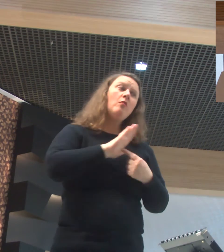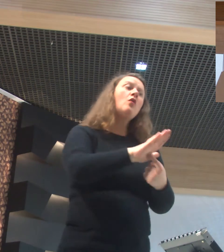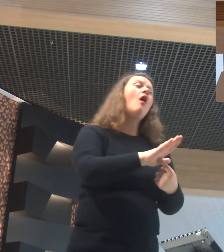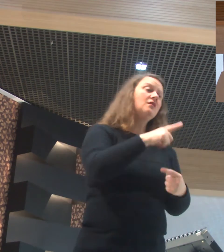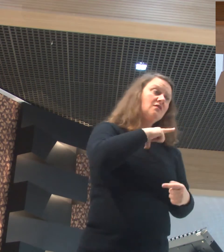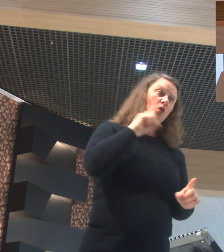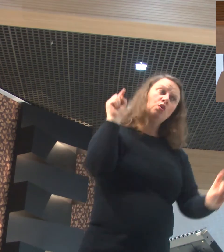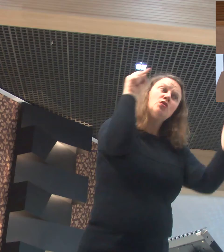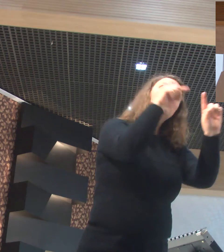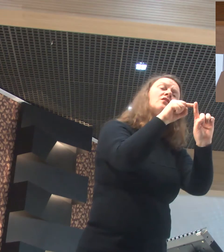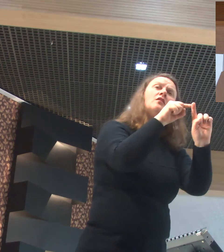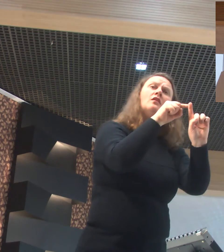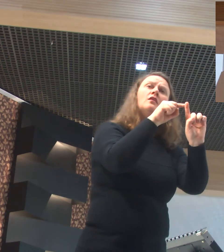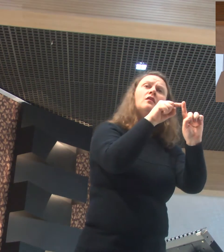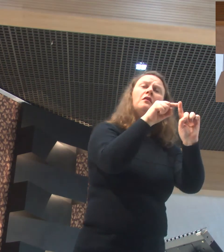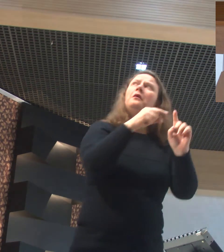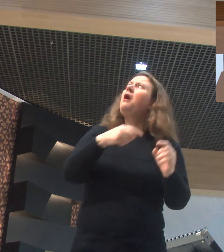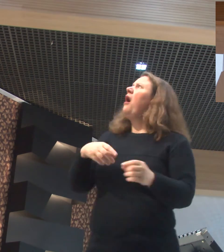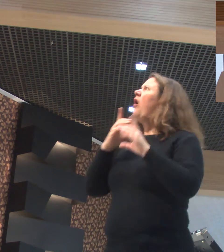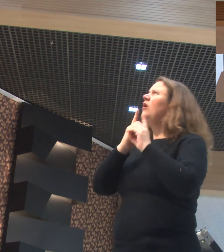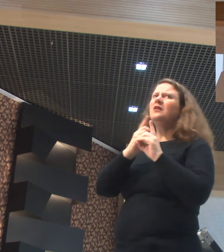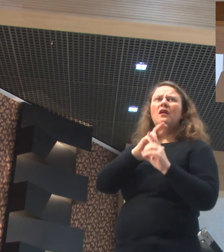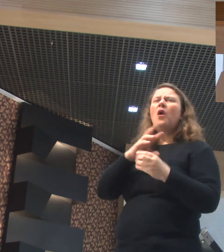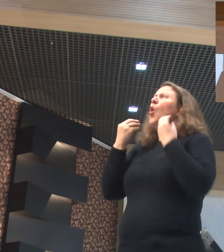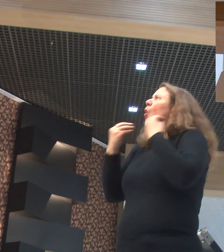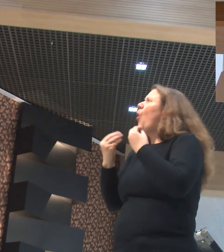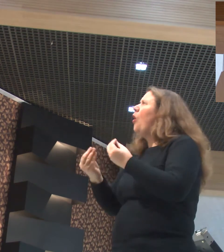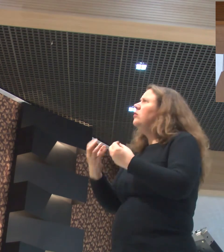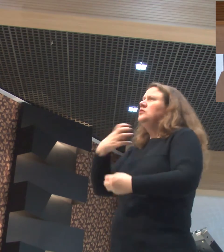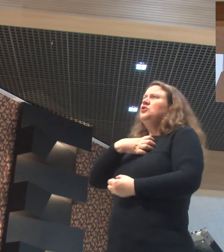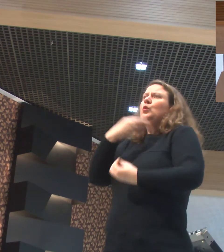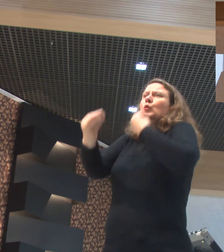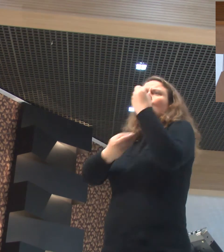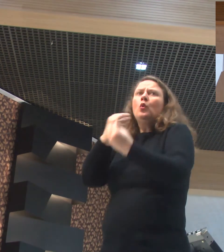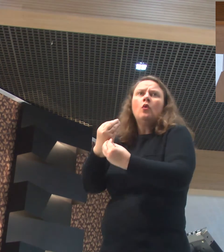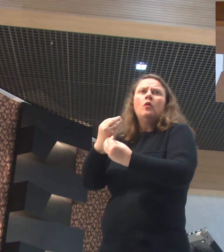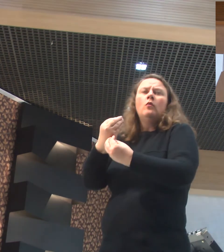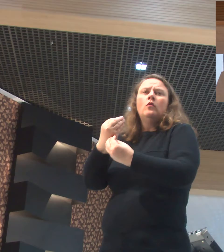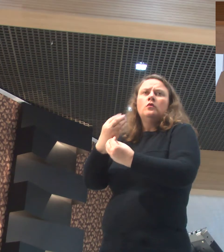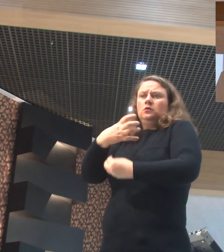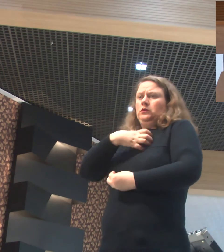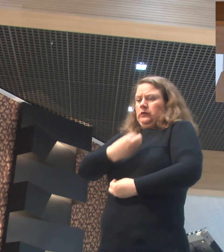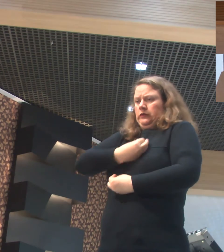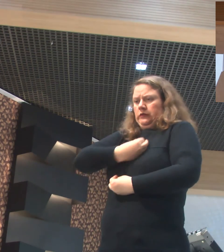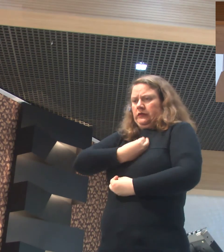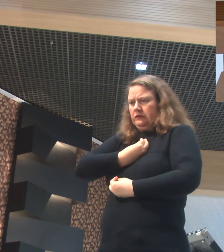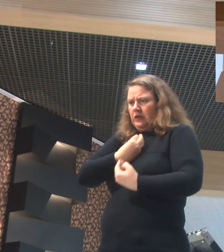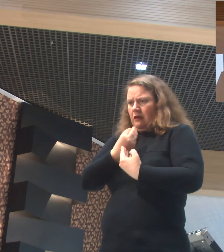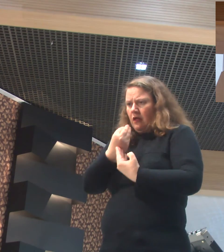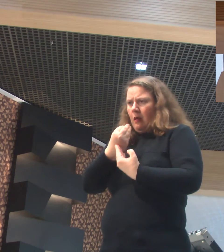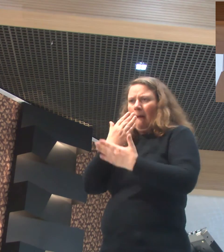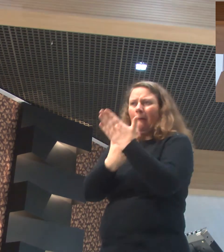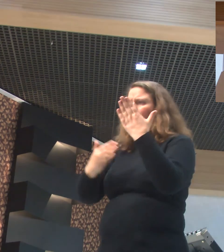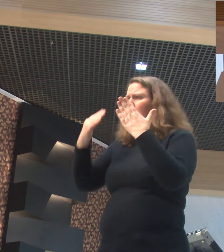muito grande. Como? De que maneira era possível viver de maneira muito